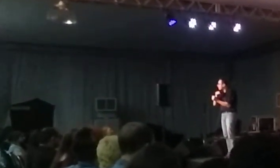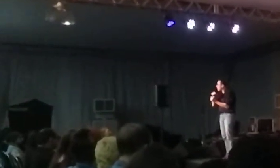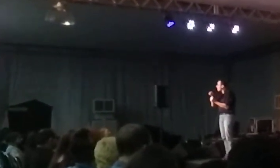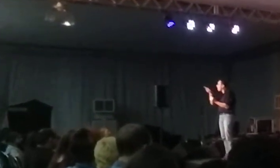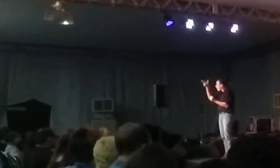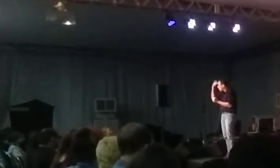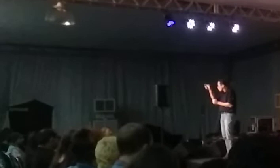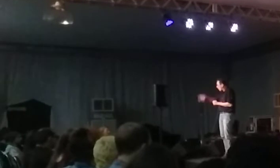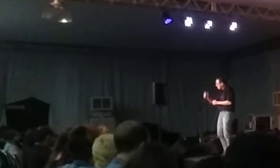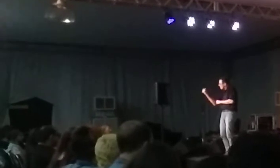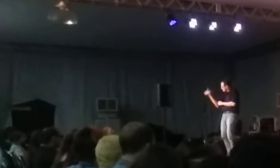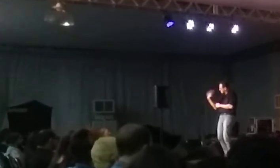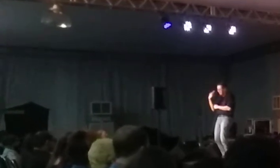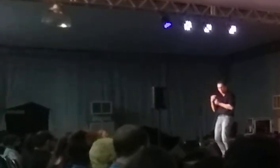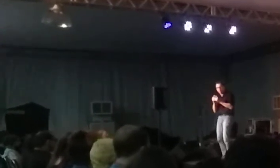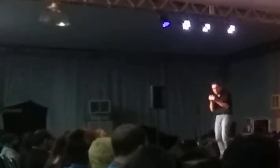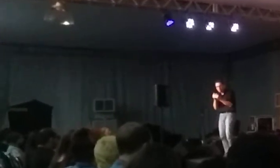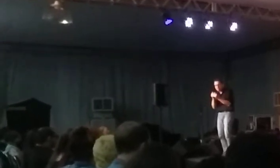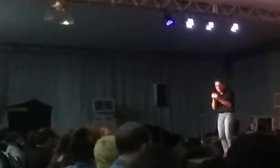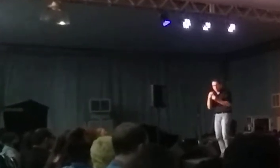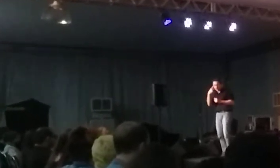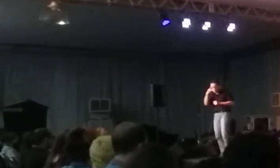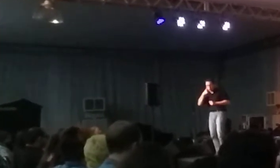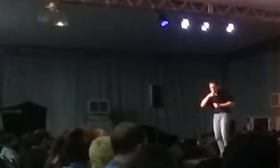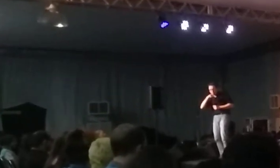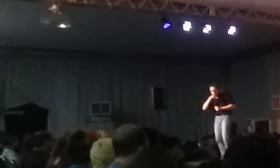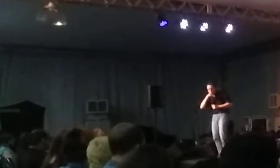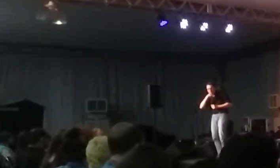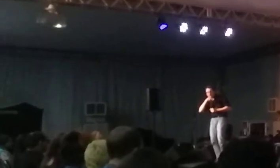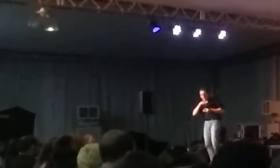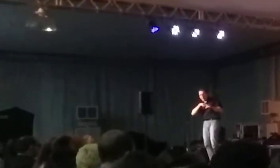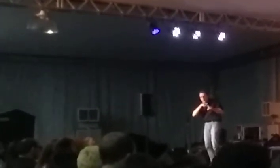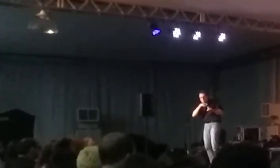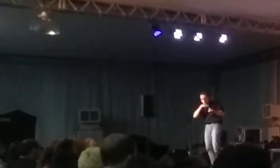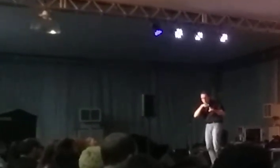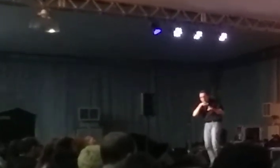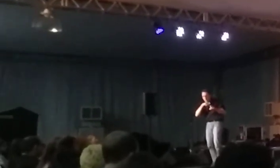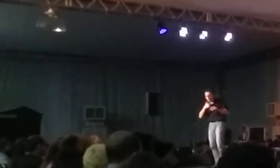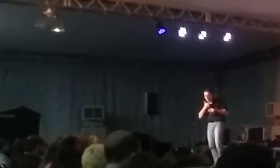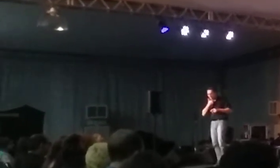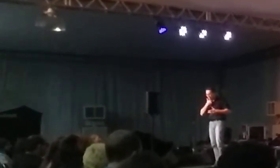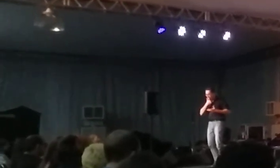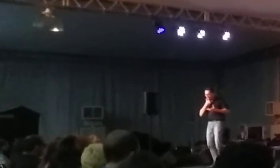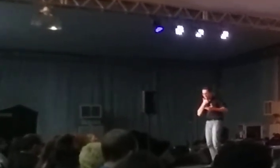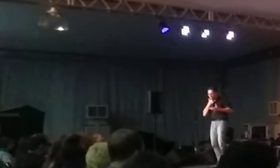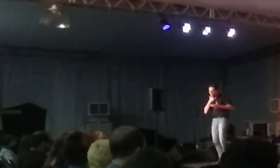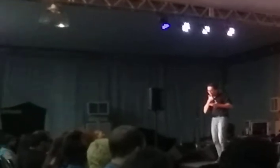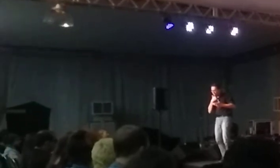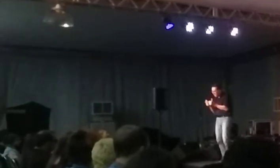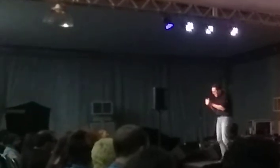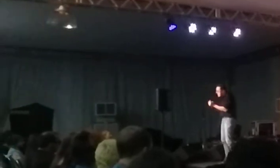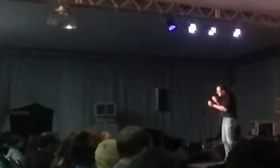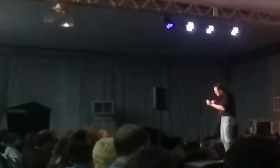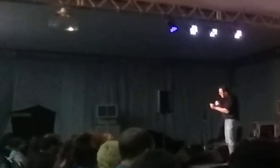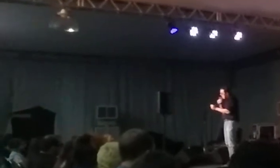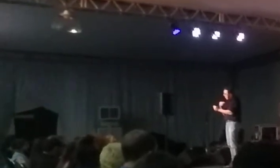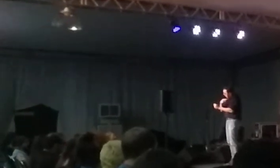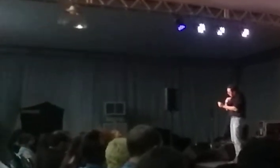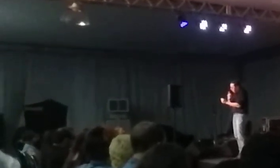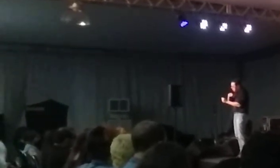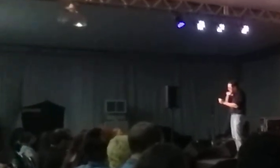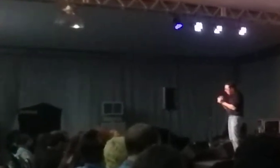mãe? Sim, ela é minha mãe. O cara parou, nunca mais me incomodou, porque ele me enxergava como,